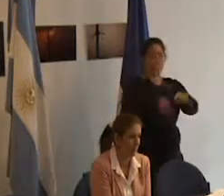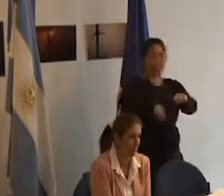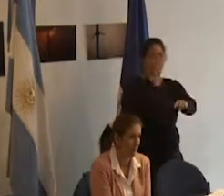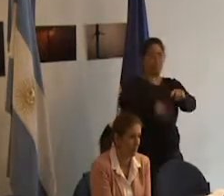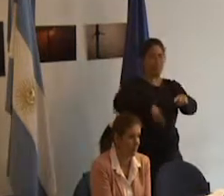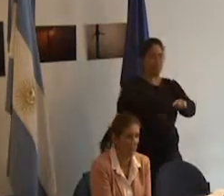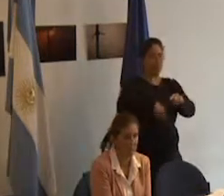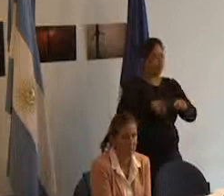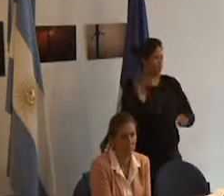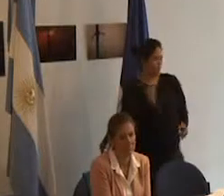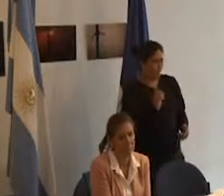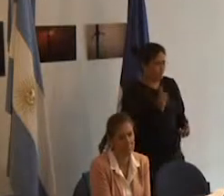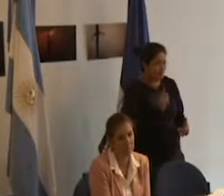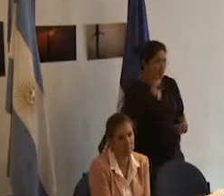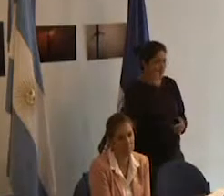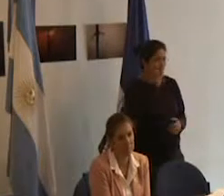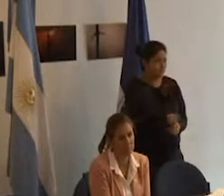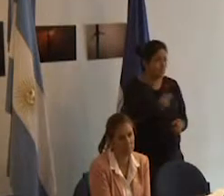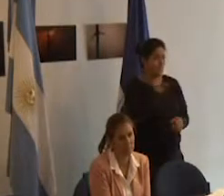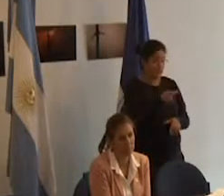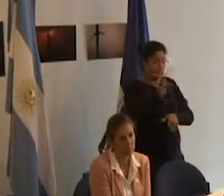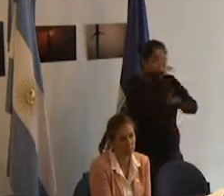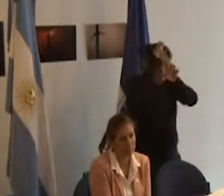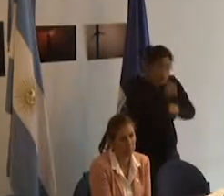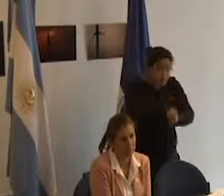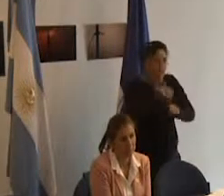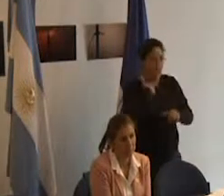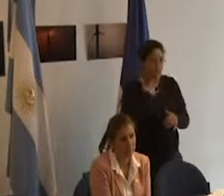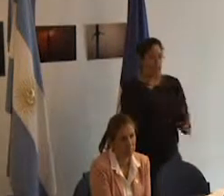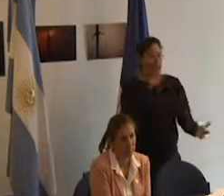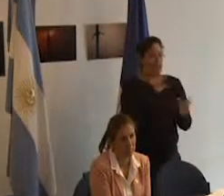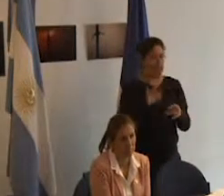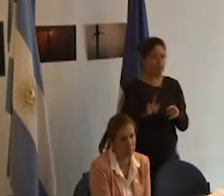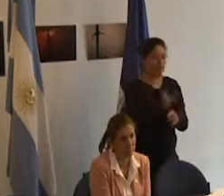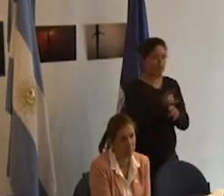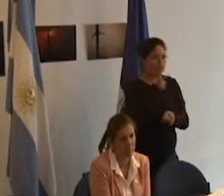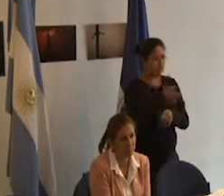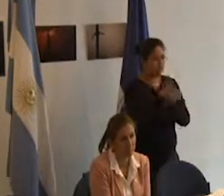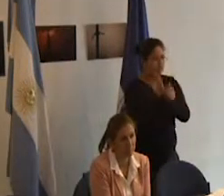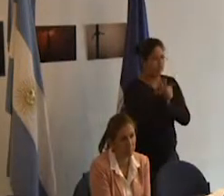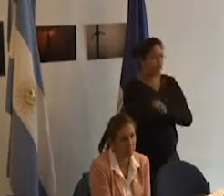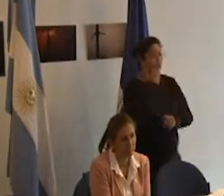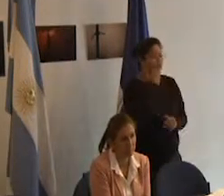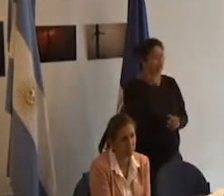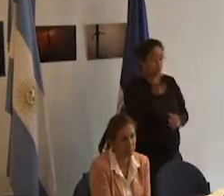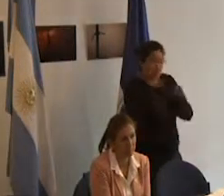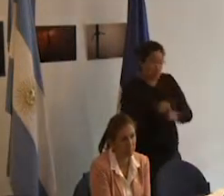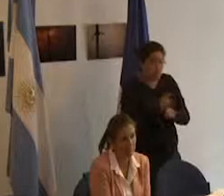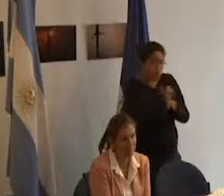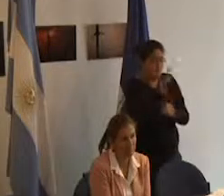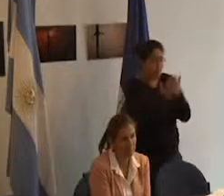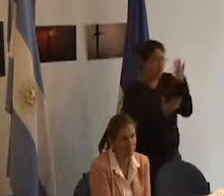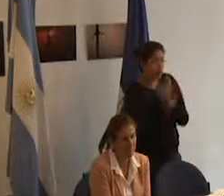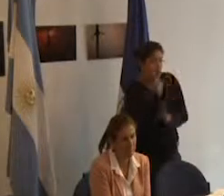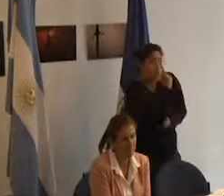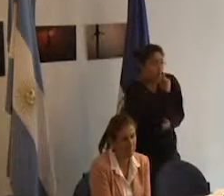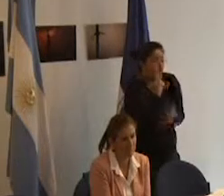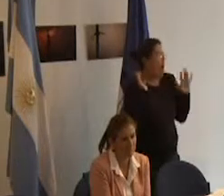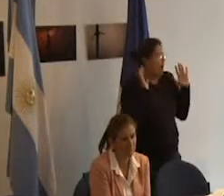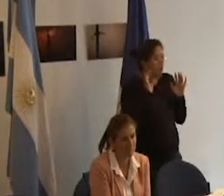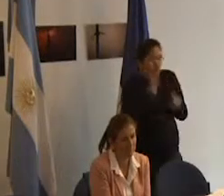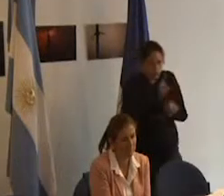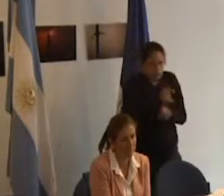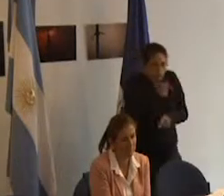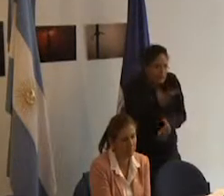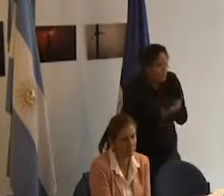niño no puede hacer. Yo necesito trabajar con el niño desde lo que el niño puede hacer. Si el niño no puede mover una mano, pues desde ahí voy a empezar a trabajar